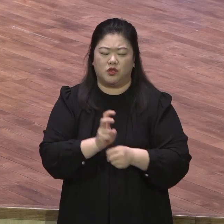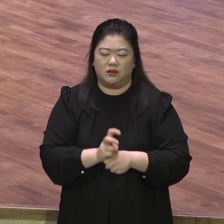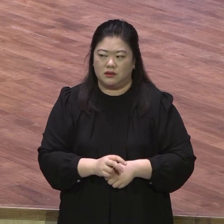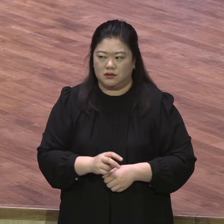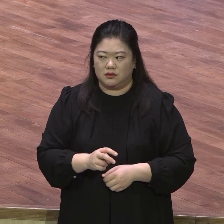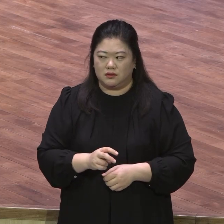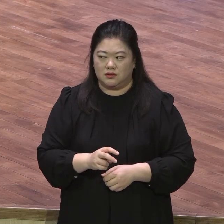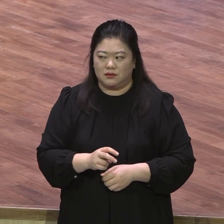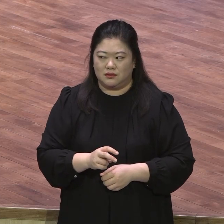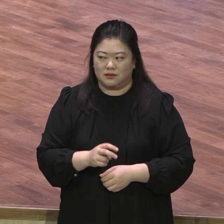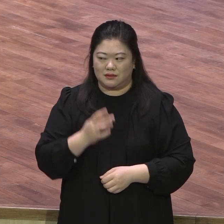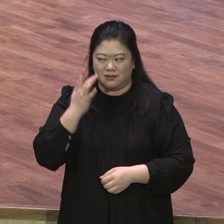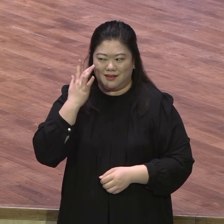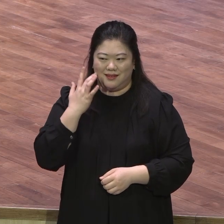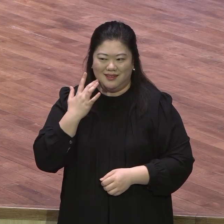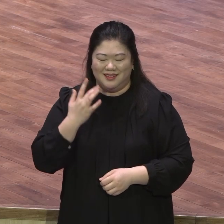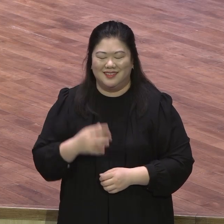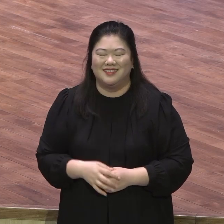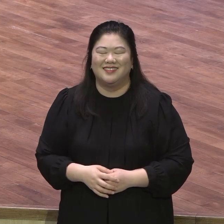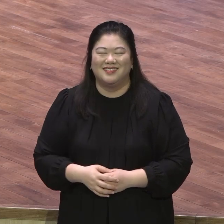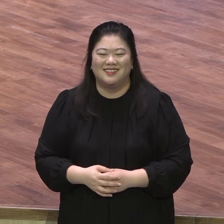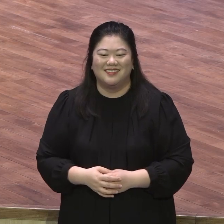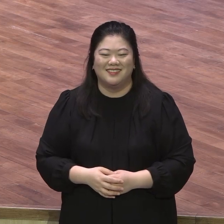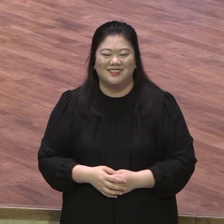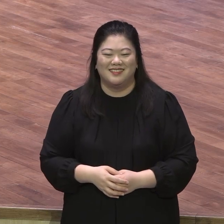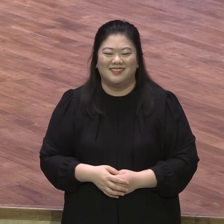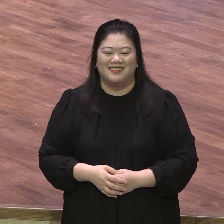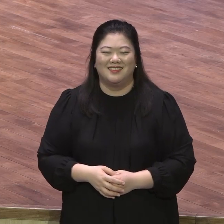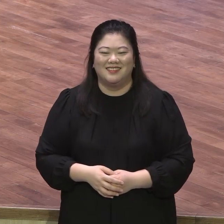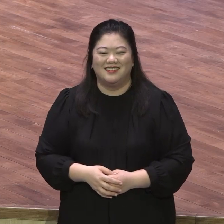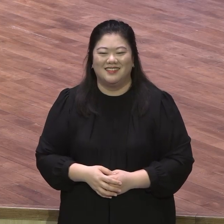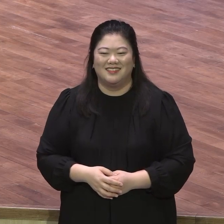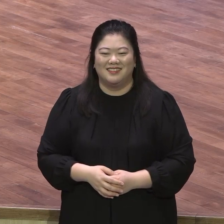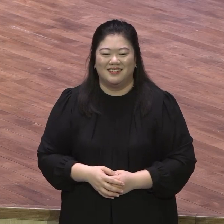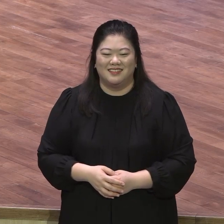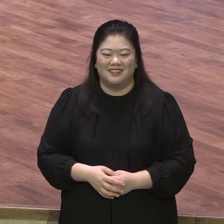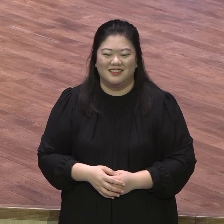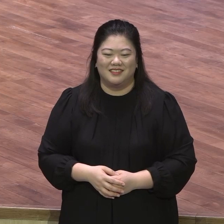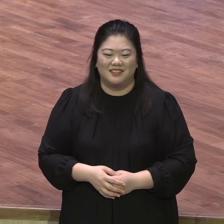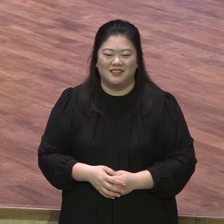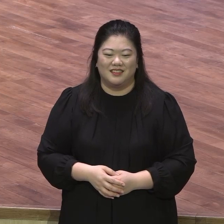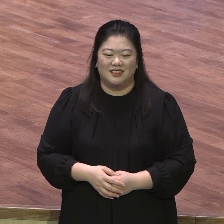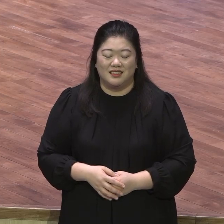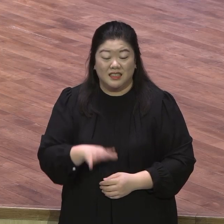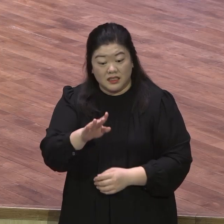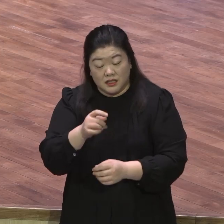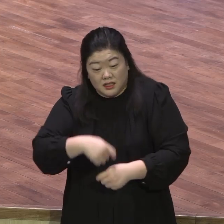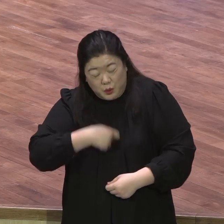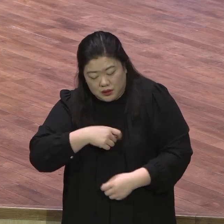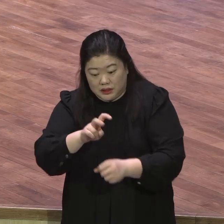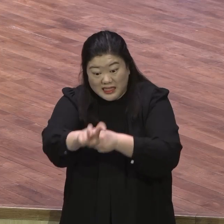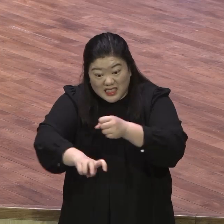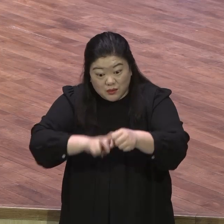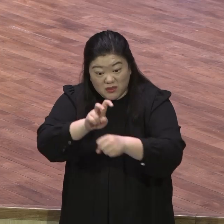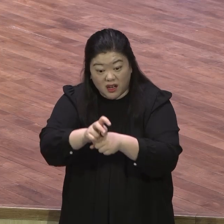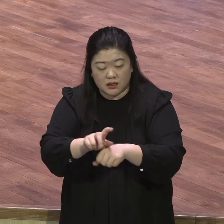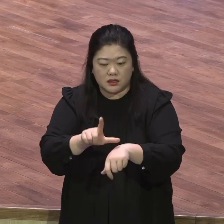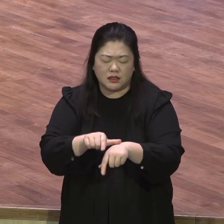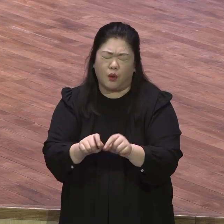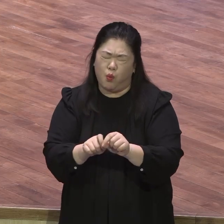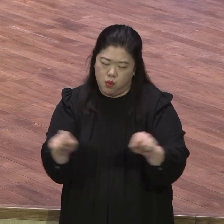그러니까 그러니까 우리 예원교회는 정말로 장도가